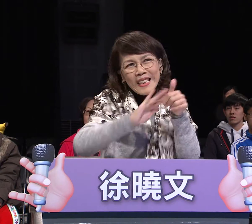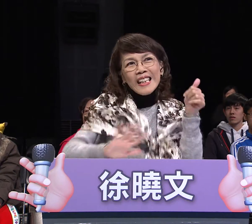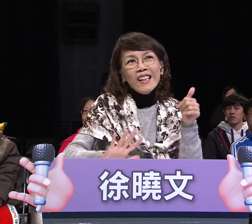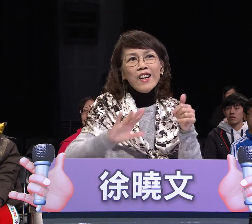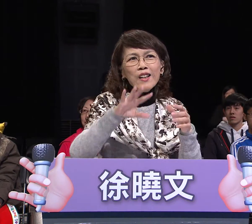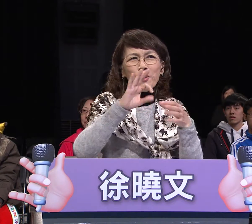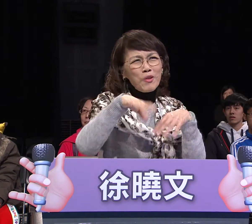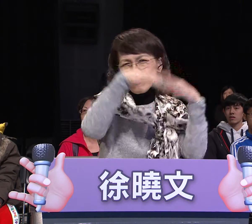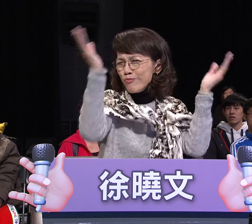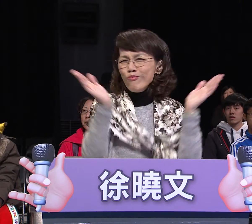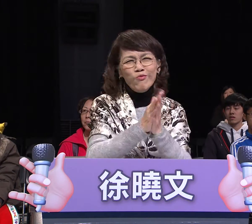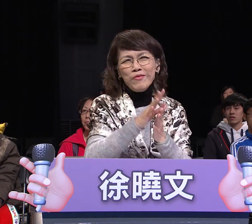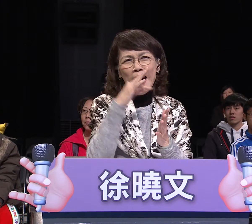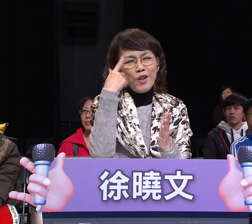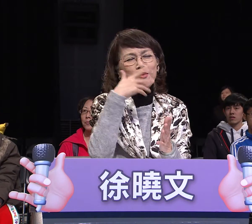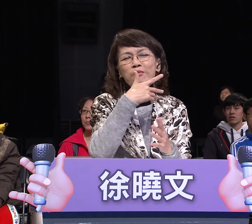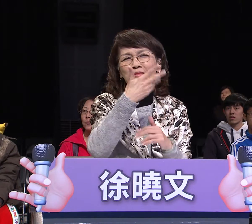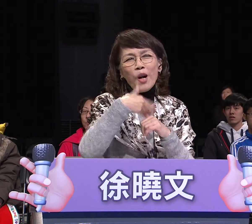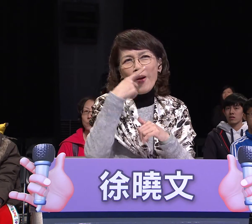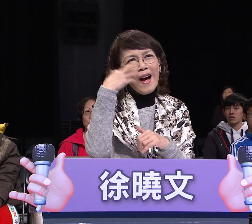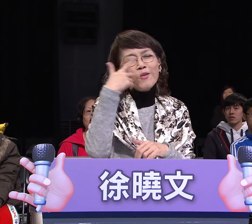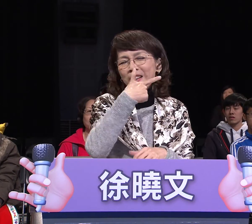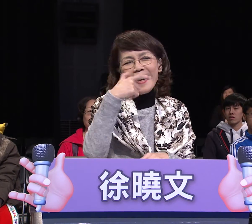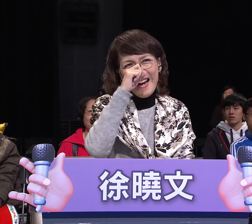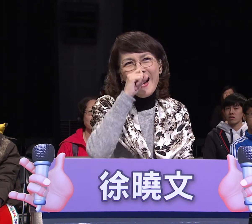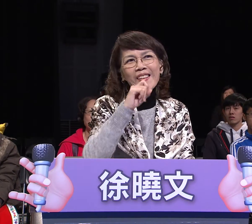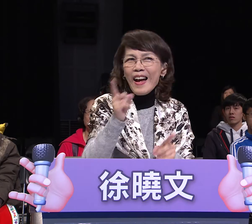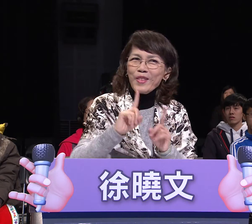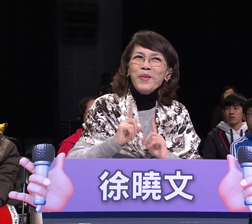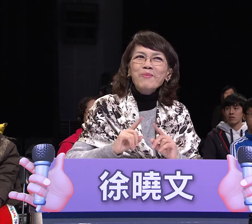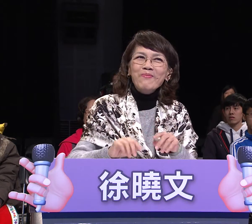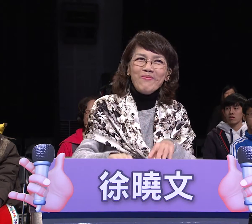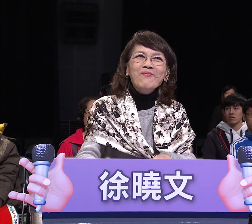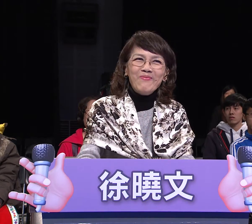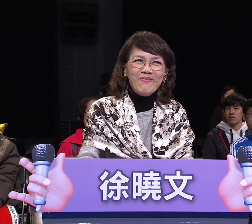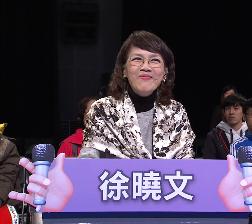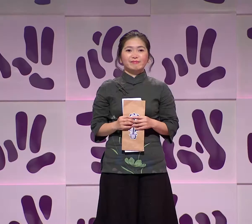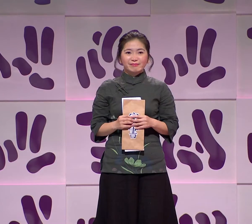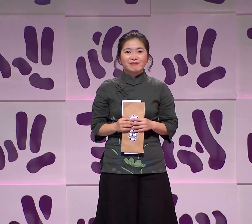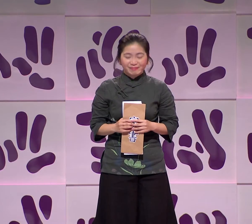样，但是其实不影响你的表现，我觉得你的感觉给我很好，很感动。